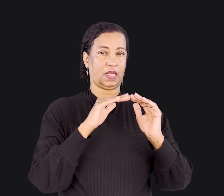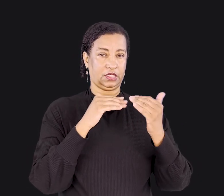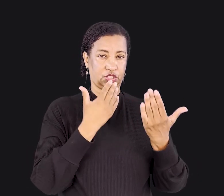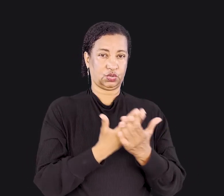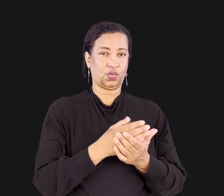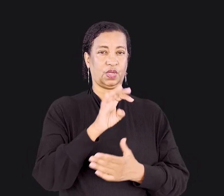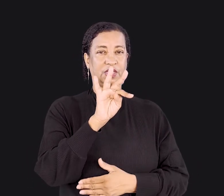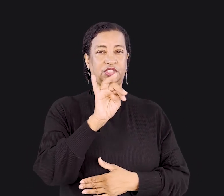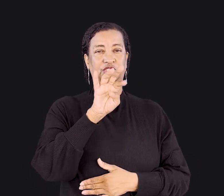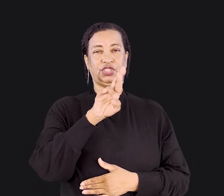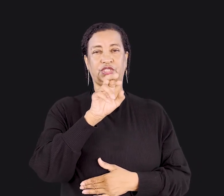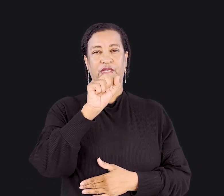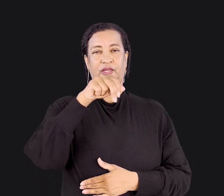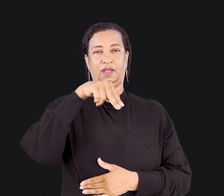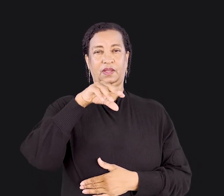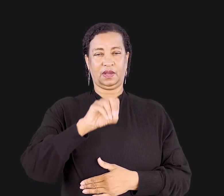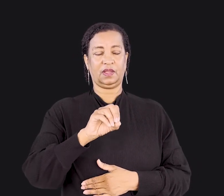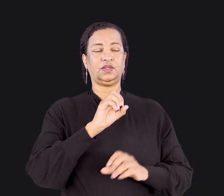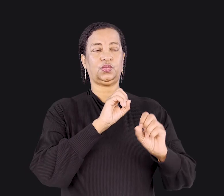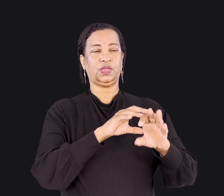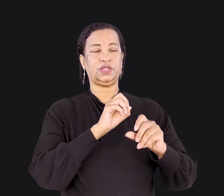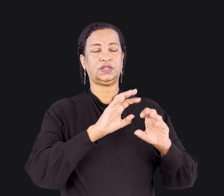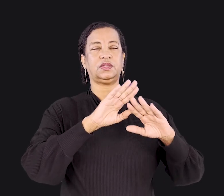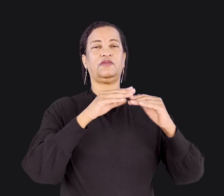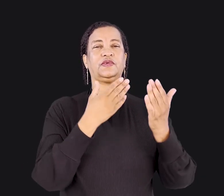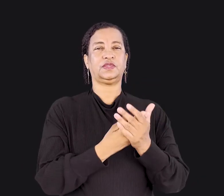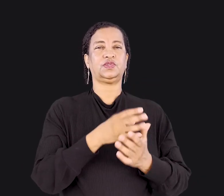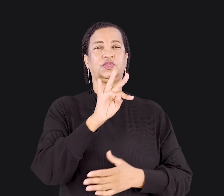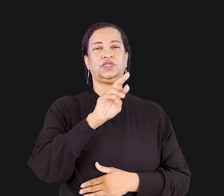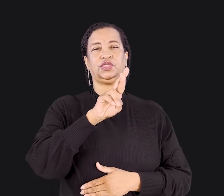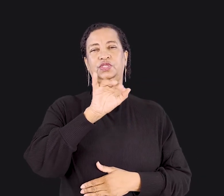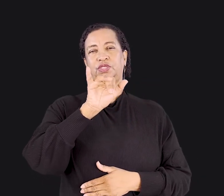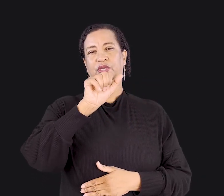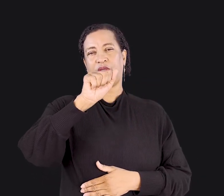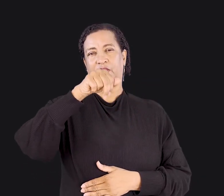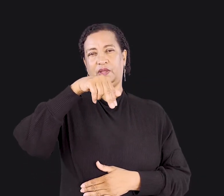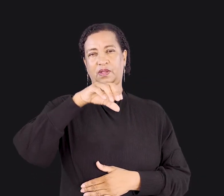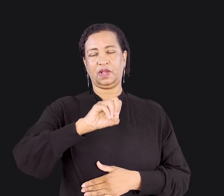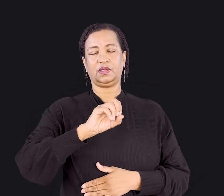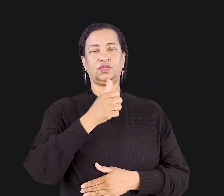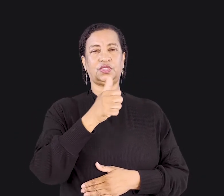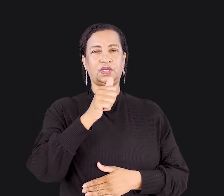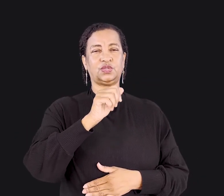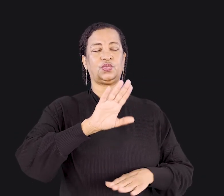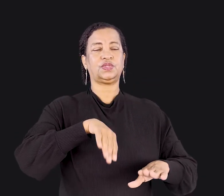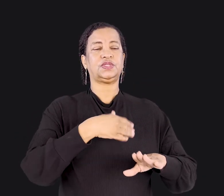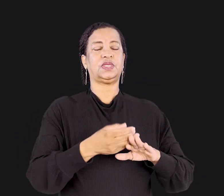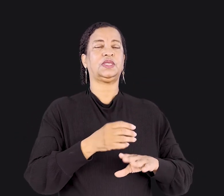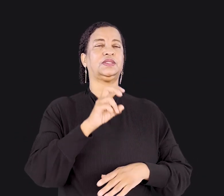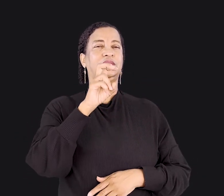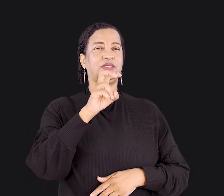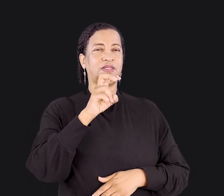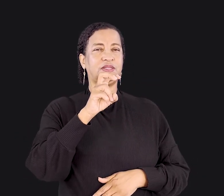dos manuscritos, Paulo ensinava na escola de Tirano das 11 da manhã às 4 ou 5 horas da tarde todos os